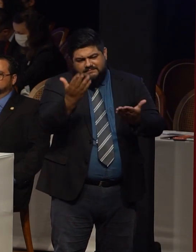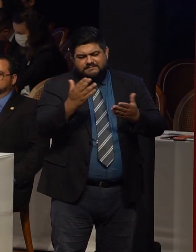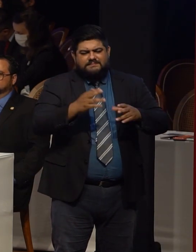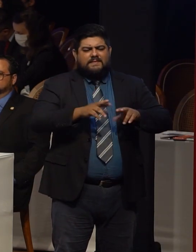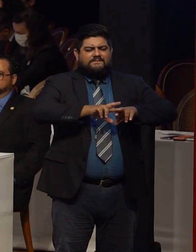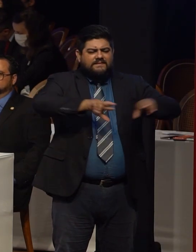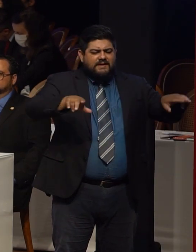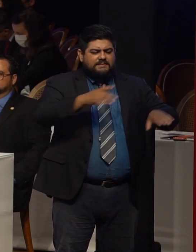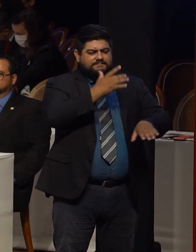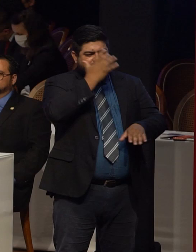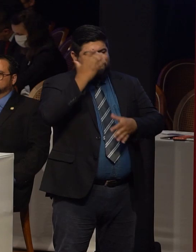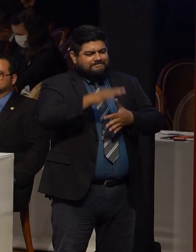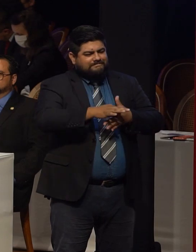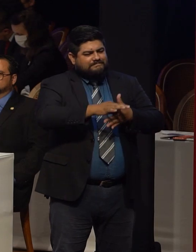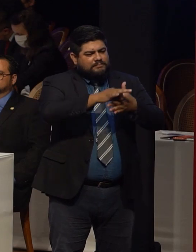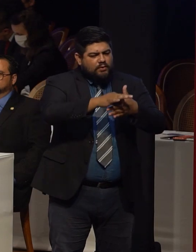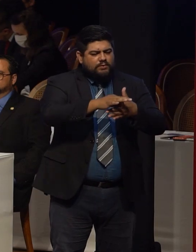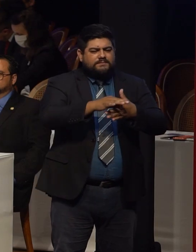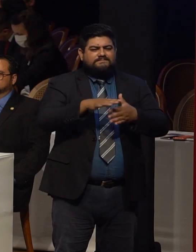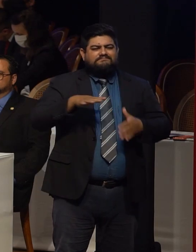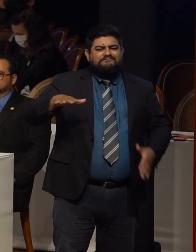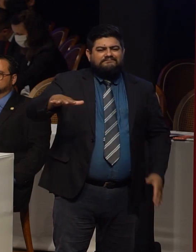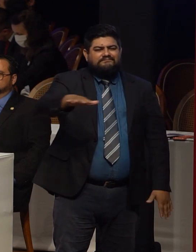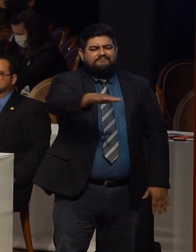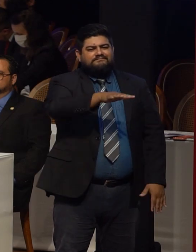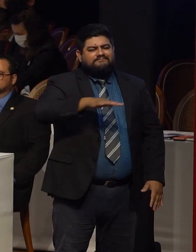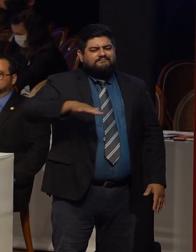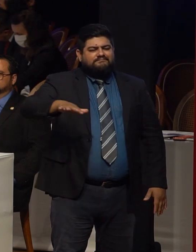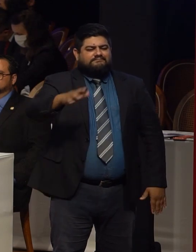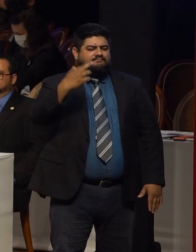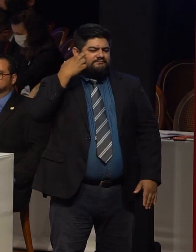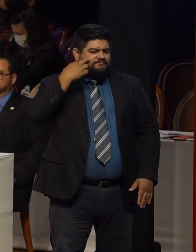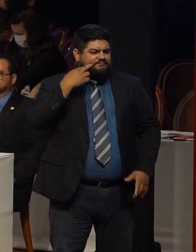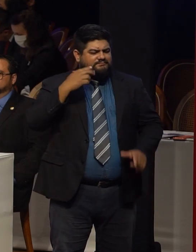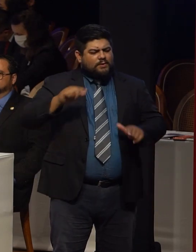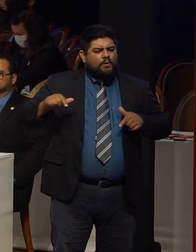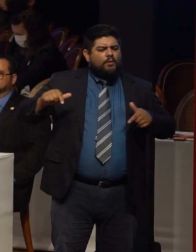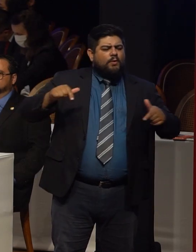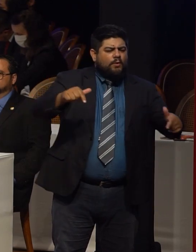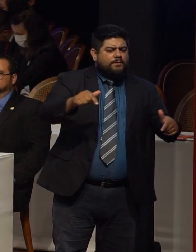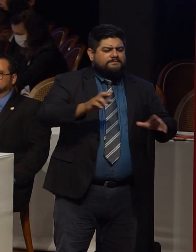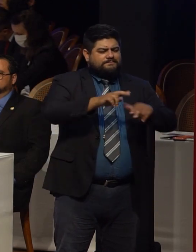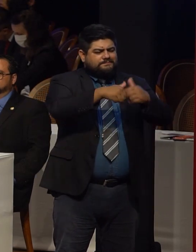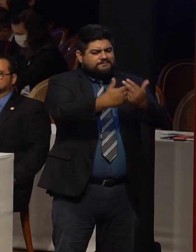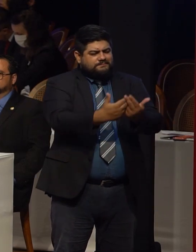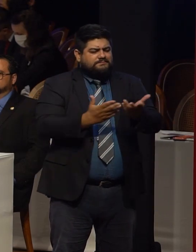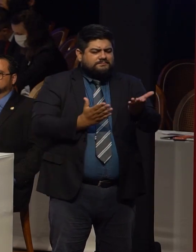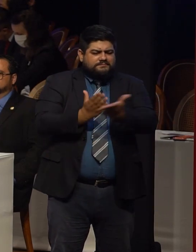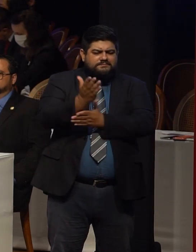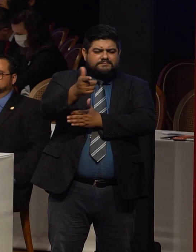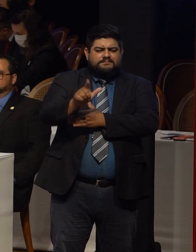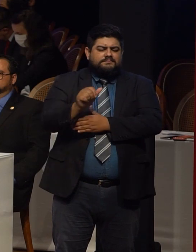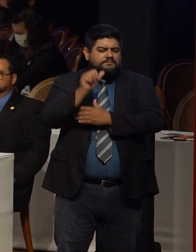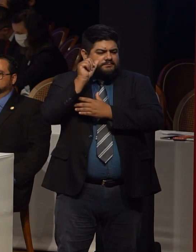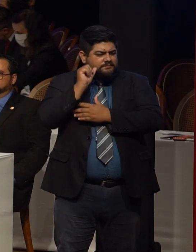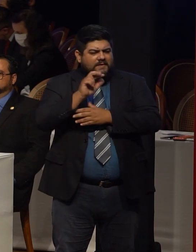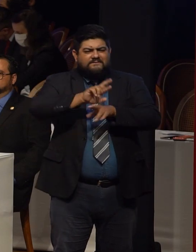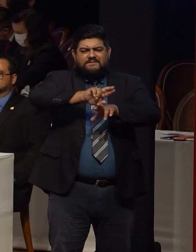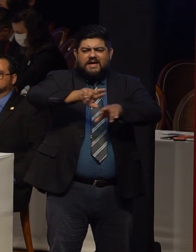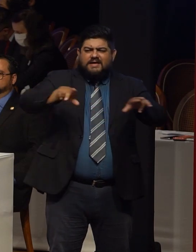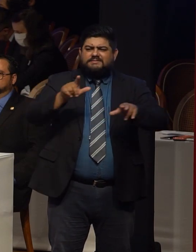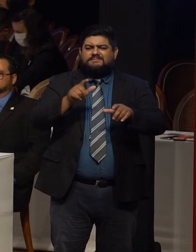inúmeras lideranças do nosso estado que trabalharam em prol da reeleição do nosso governador, e muitas delas, a